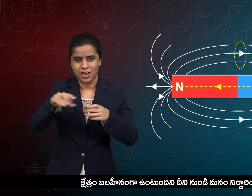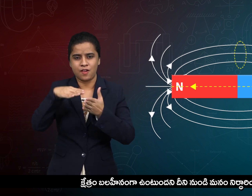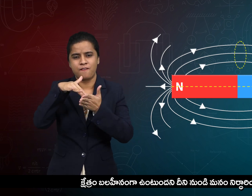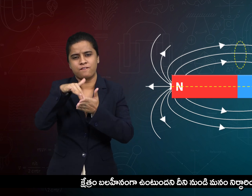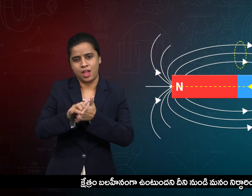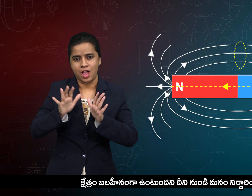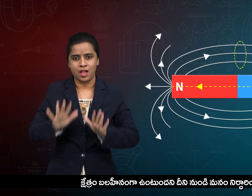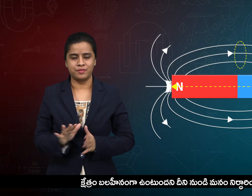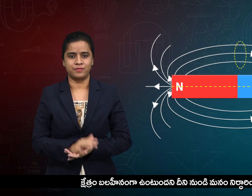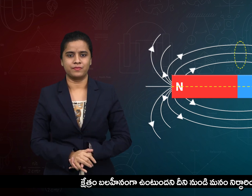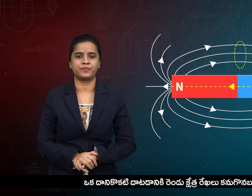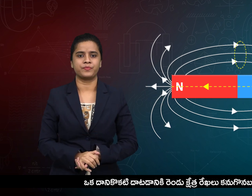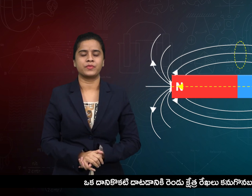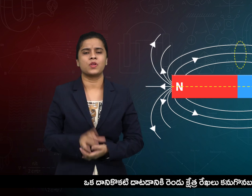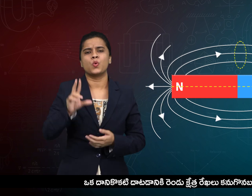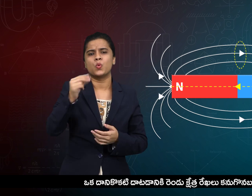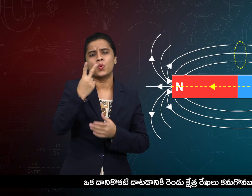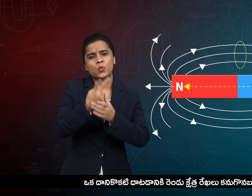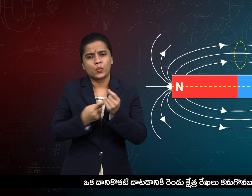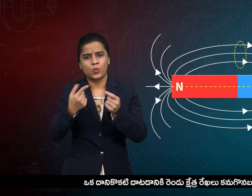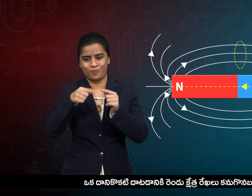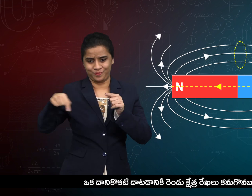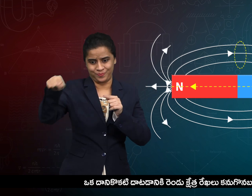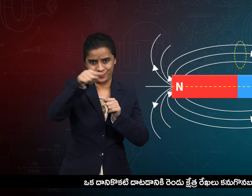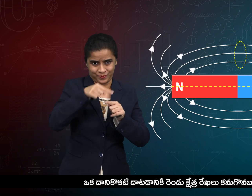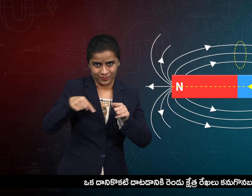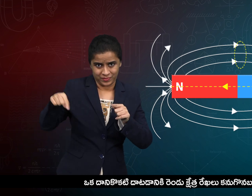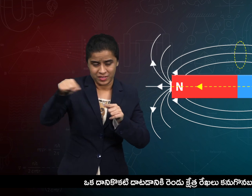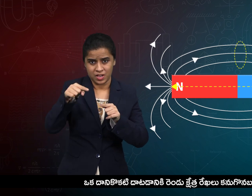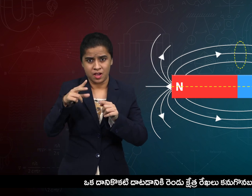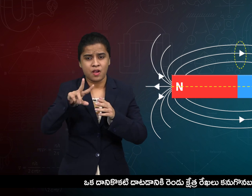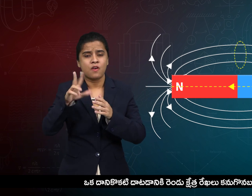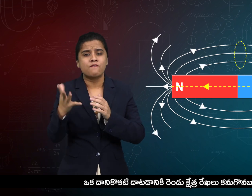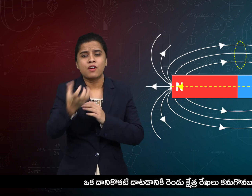నిర్ధారించవచ్చు. ఒకదానికొకటి దాటడానికి రెండు క్షేత్రరేఖలు కనుగొనబడలేదు.